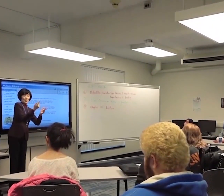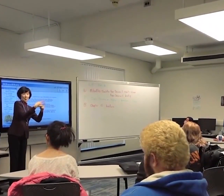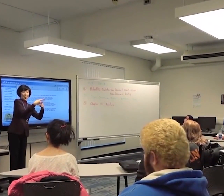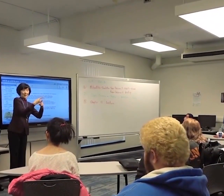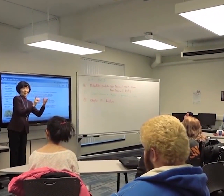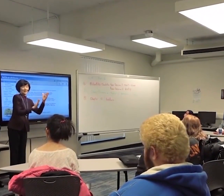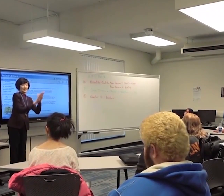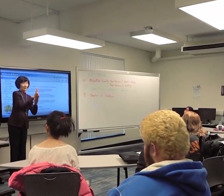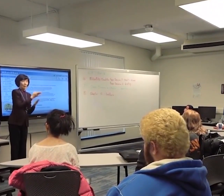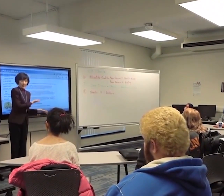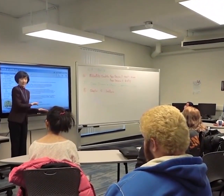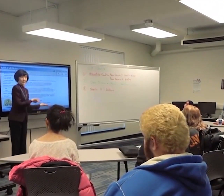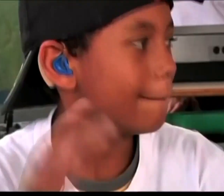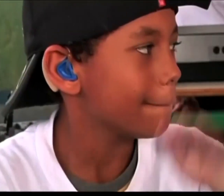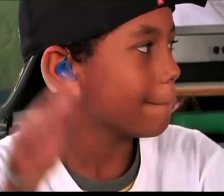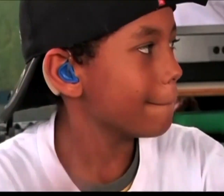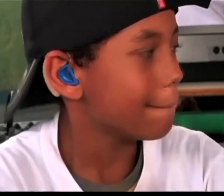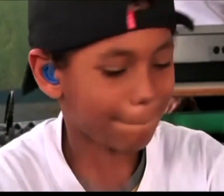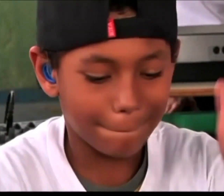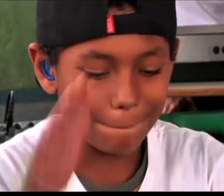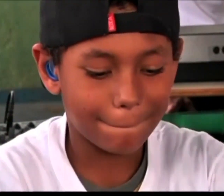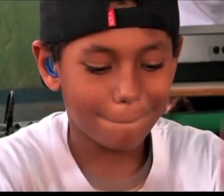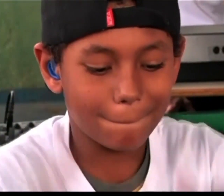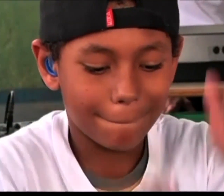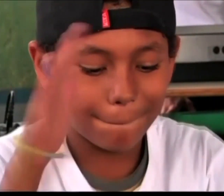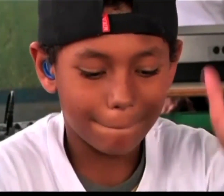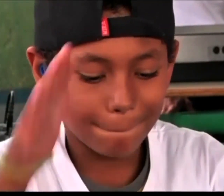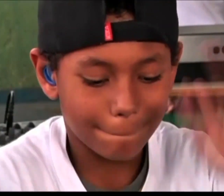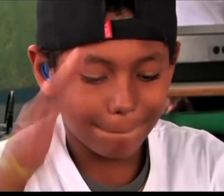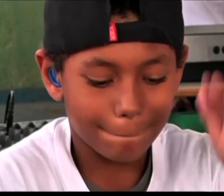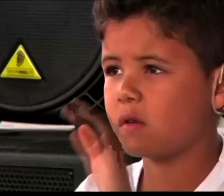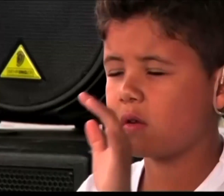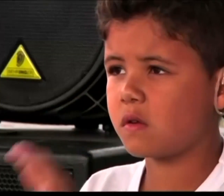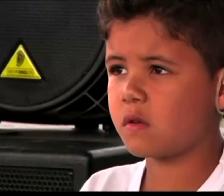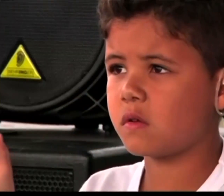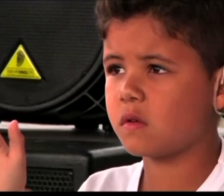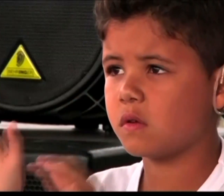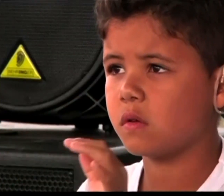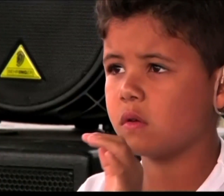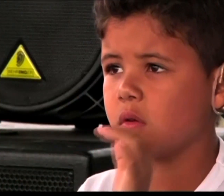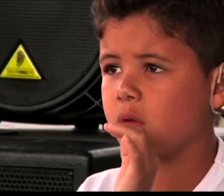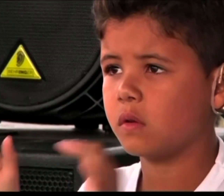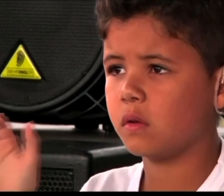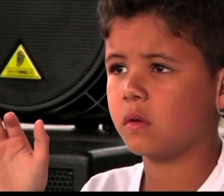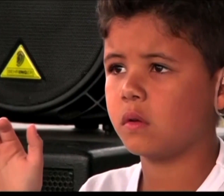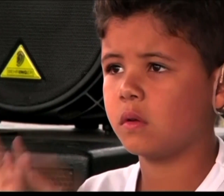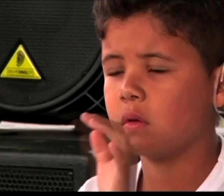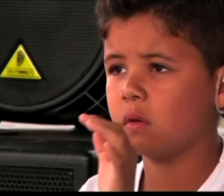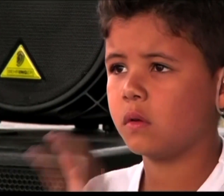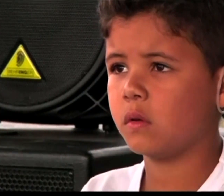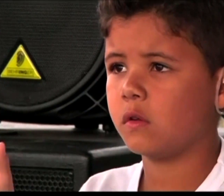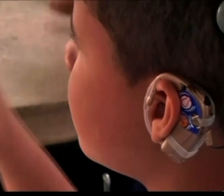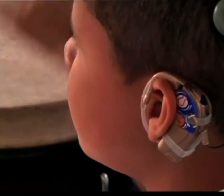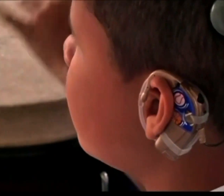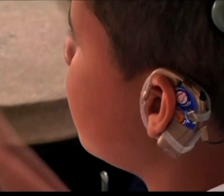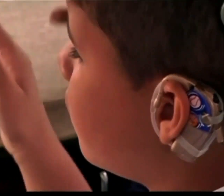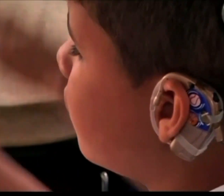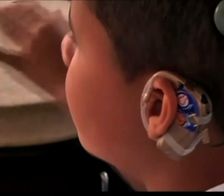لیے کیمپس پر اپنے اساتذہ کے ساتھ بات چیت بہت اہم ہے، خاص طور پر ایسے بچوں کے لیے جن کے والدین اشاروں